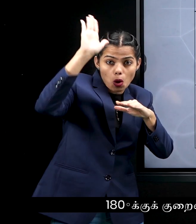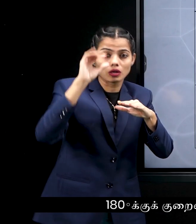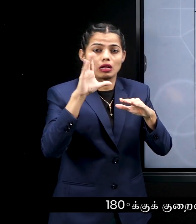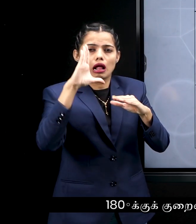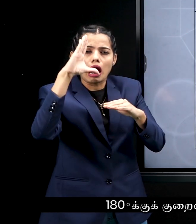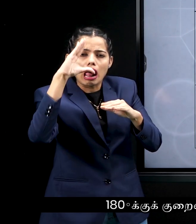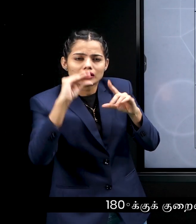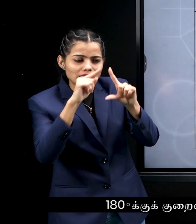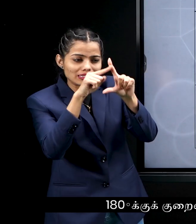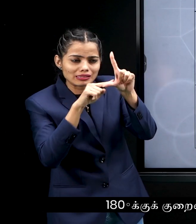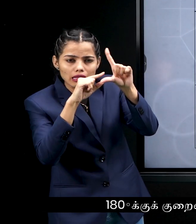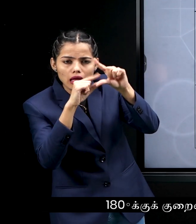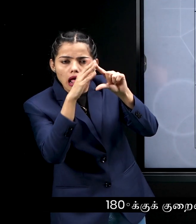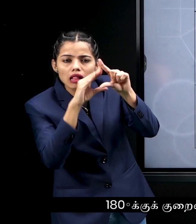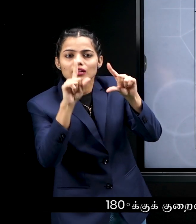விரிகோணம் எனப்படும்.